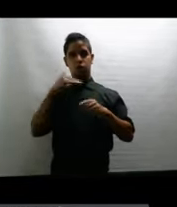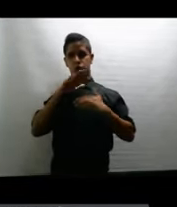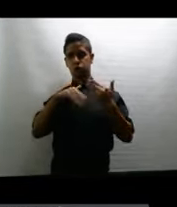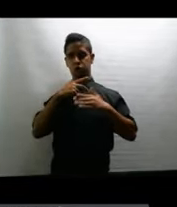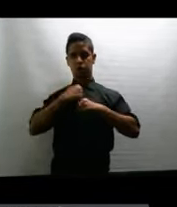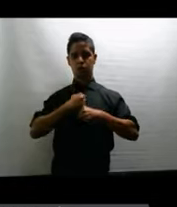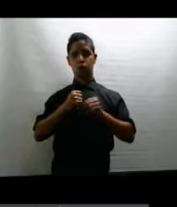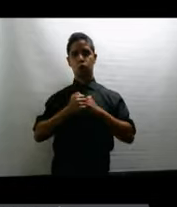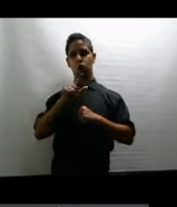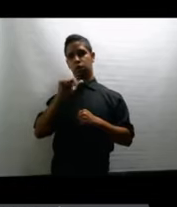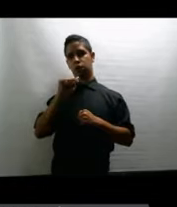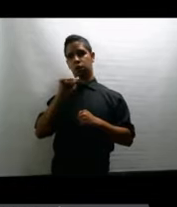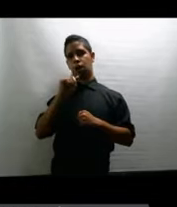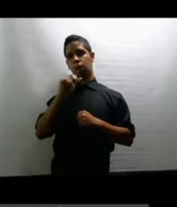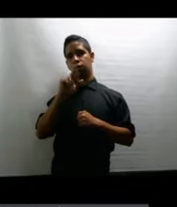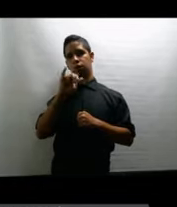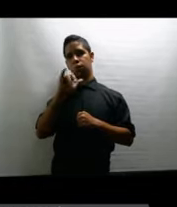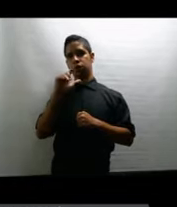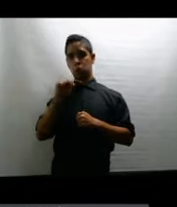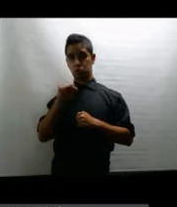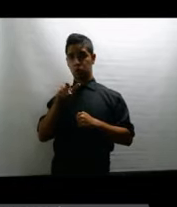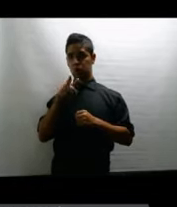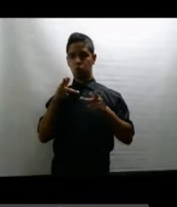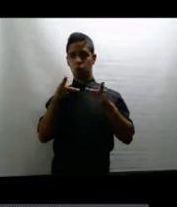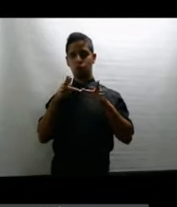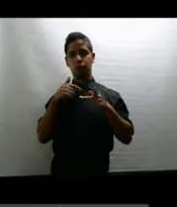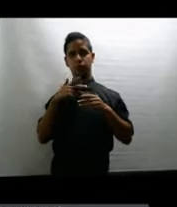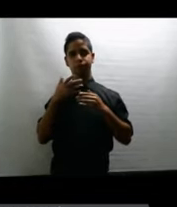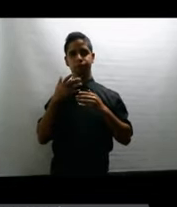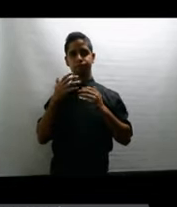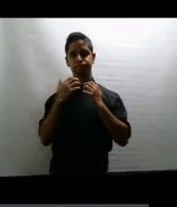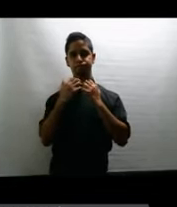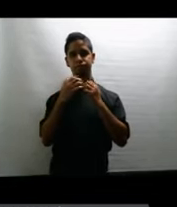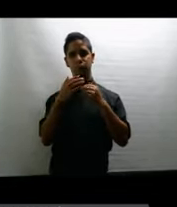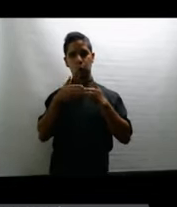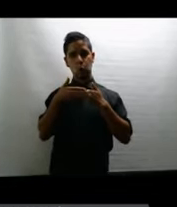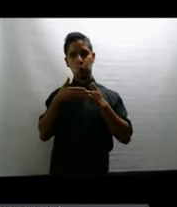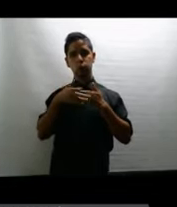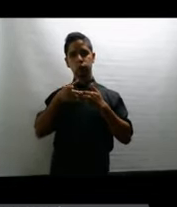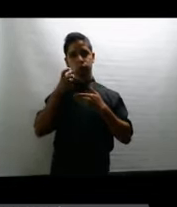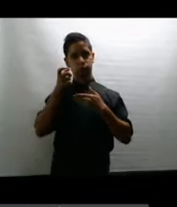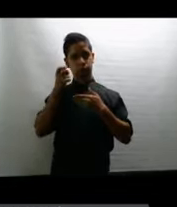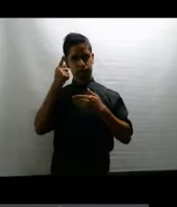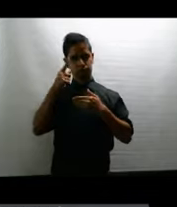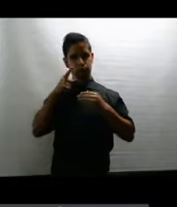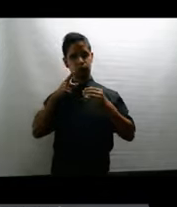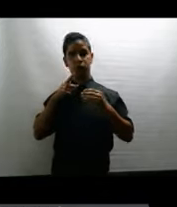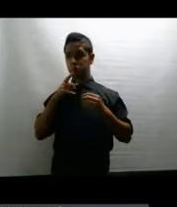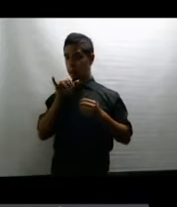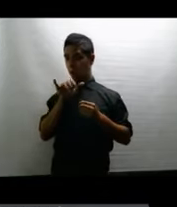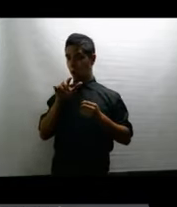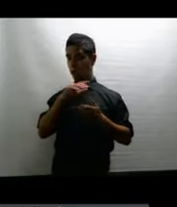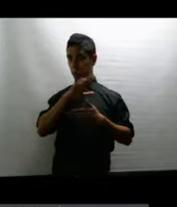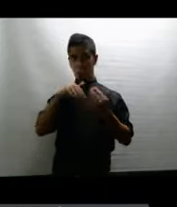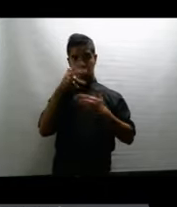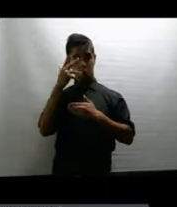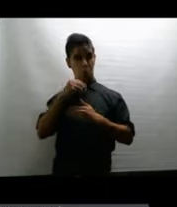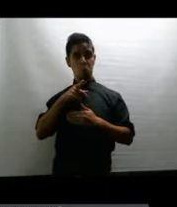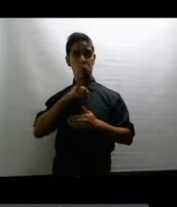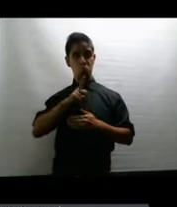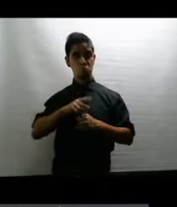ladrillos. Uh-huh. El lugar es íntimo. Yo me acuerdo, yo iba allí. Y es bien bonito, en verdad. El